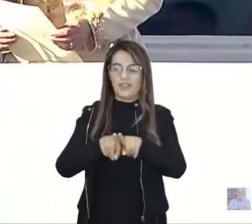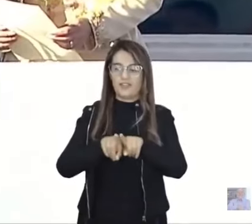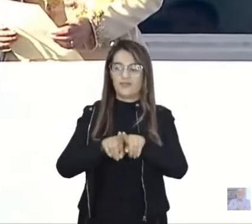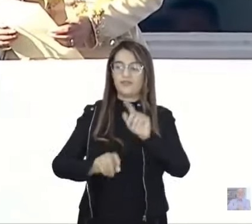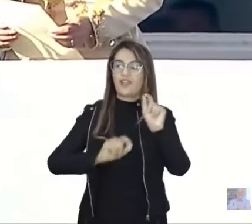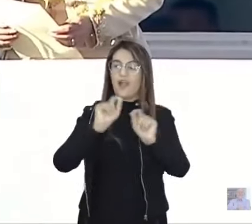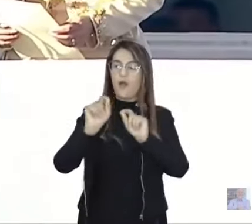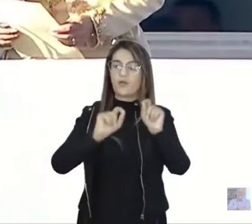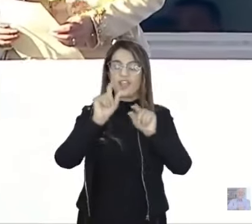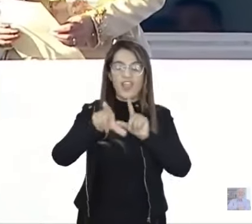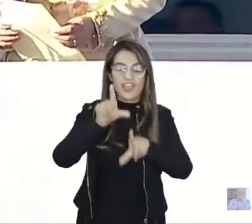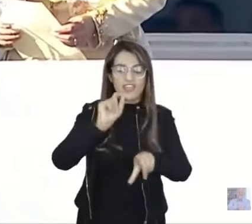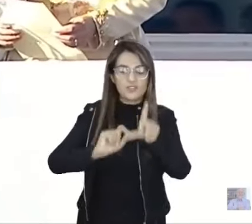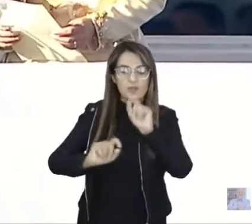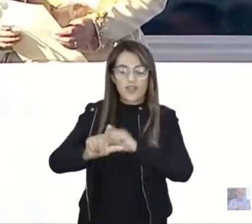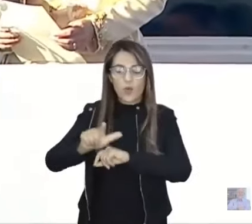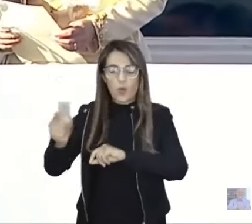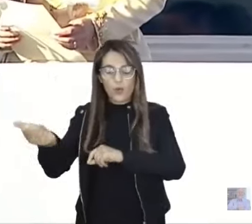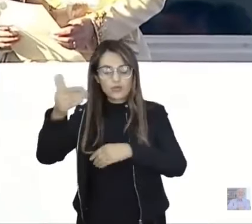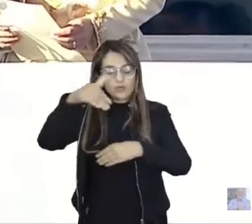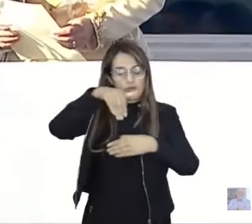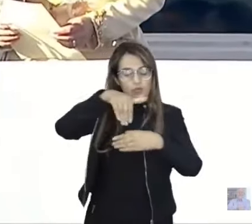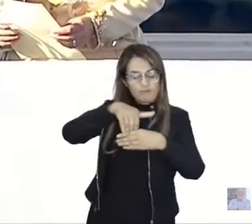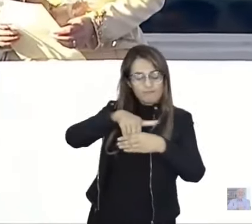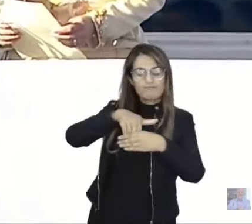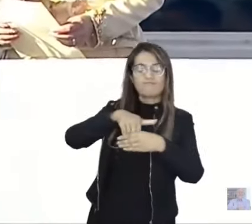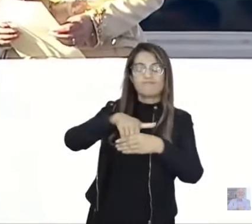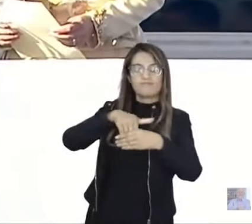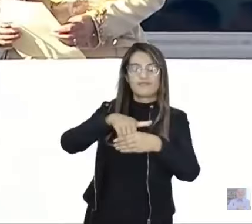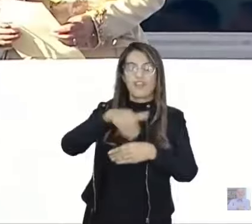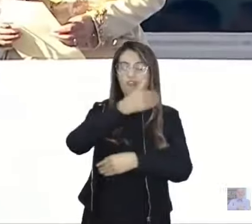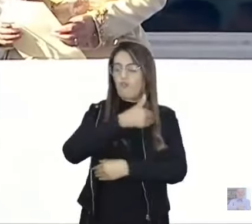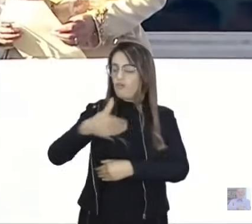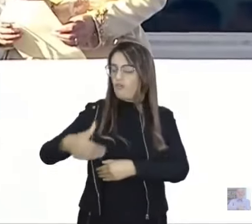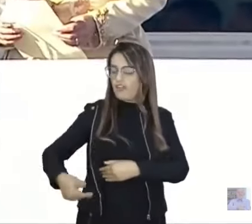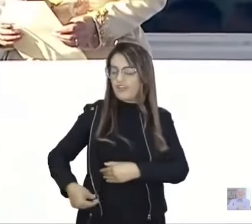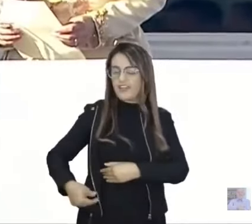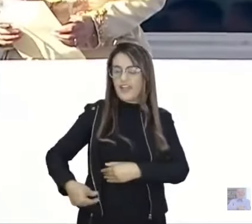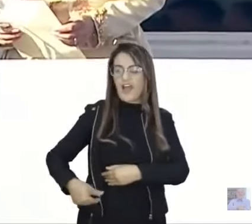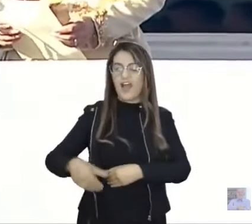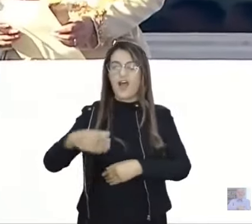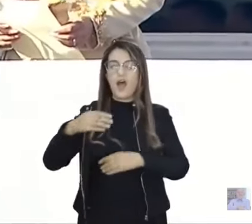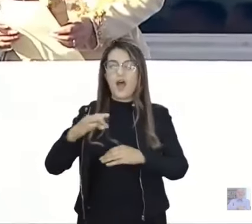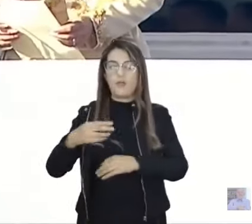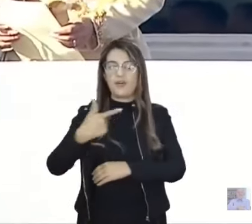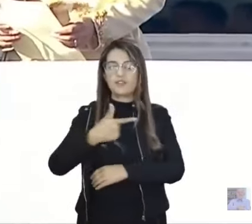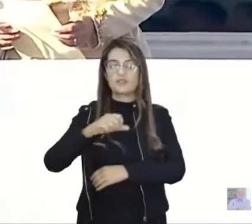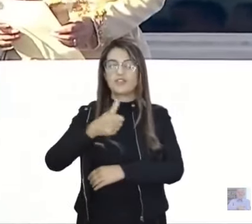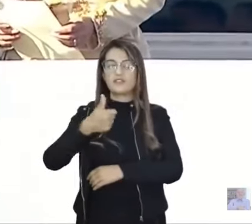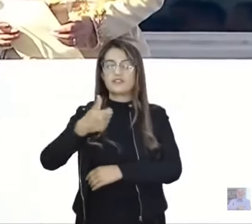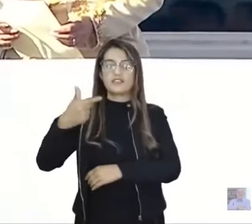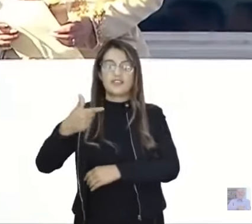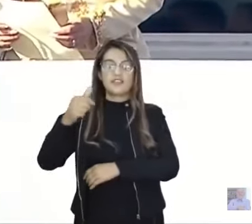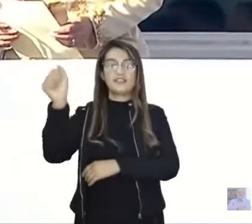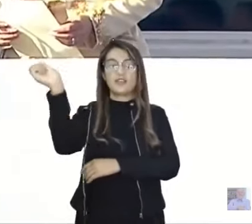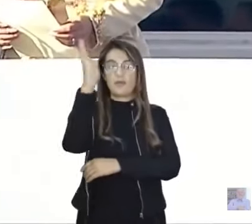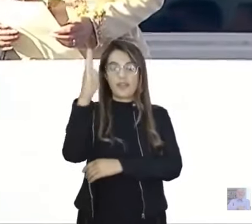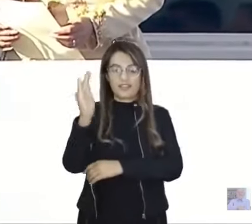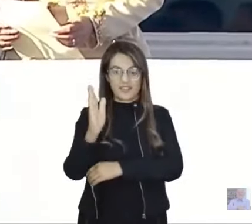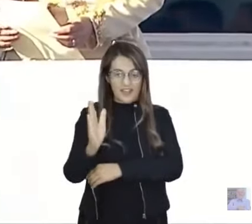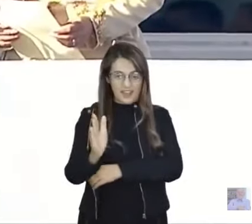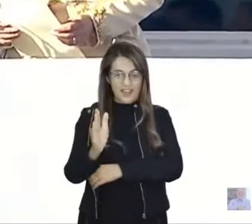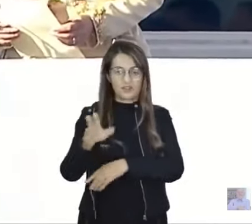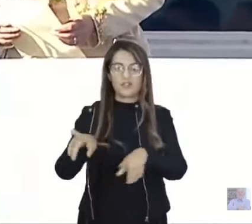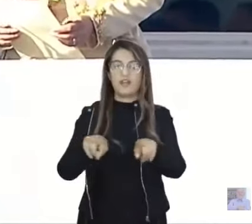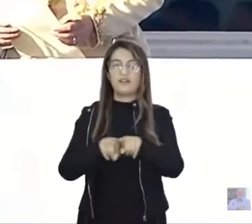outros candidatos. Vou governar para 215 milhões de brasileiros e brasileiras e não apenas